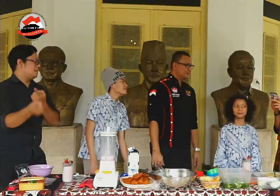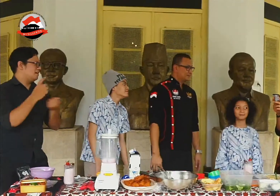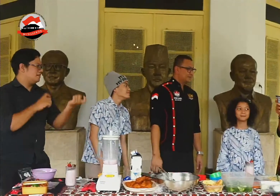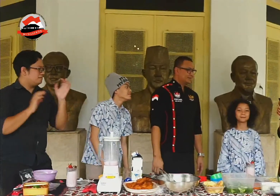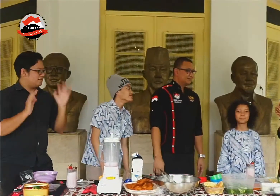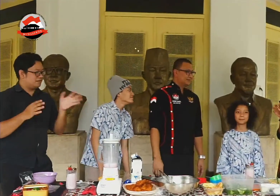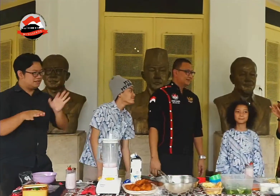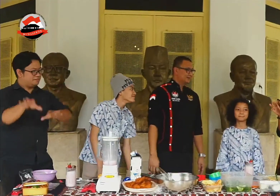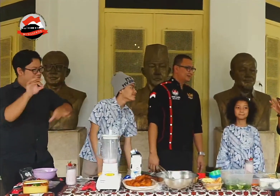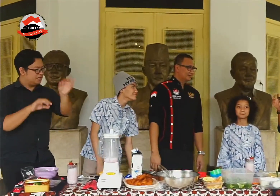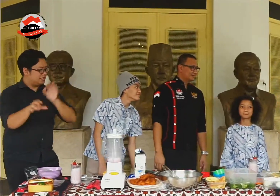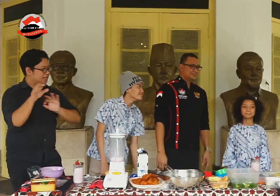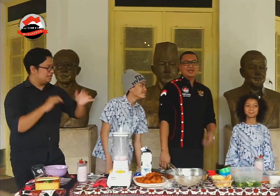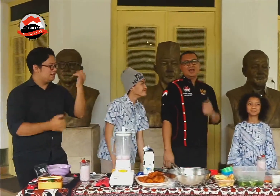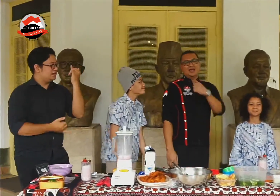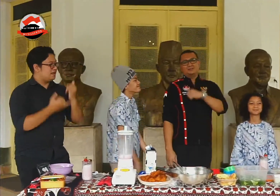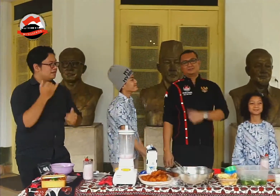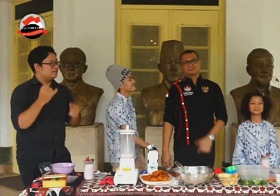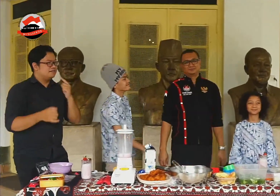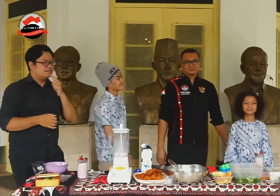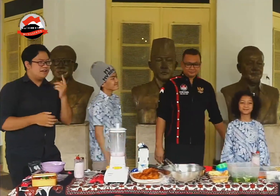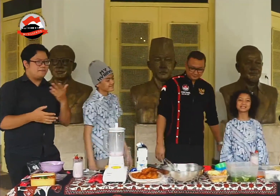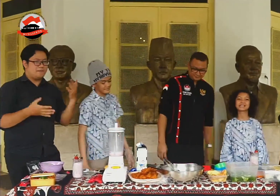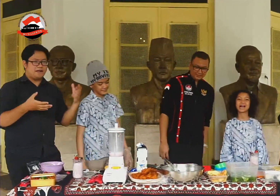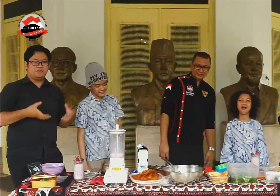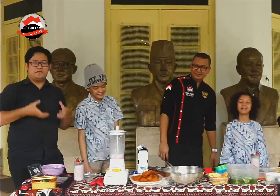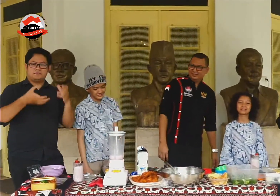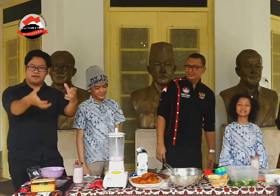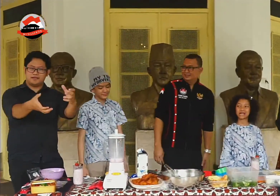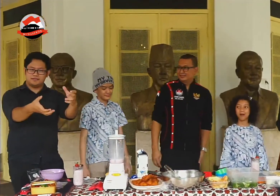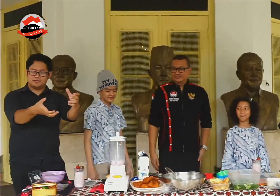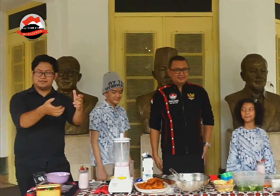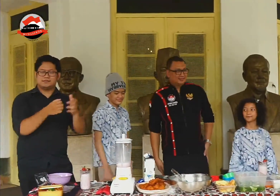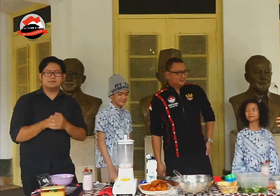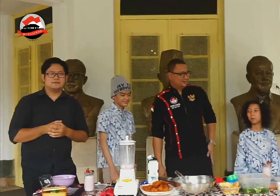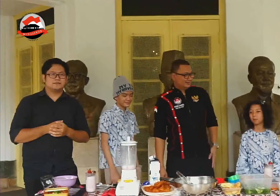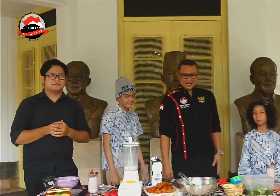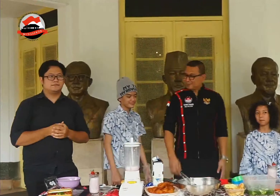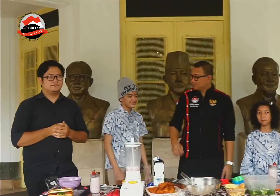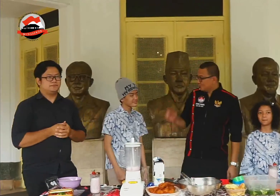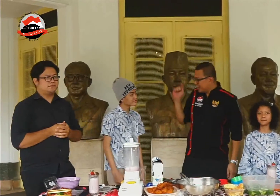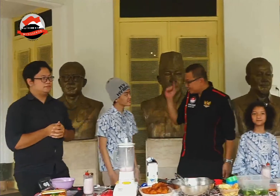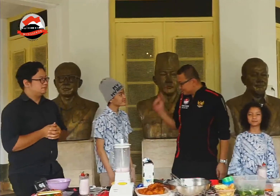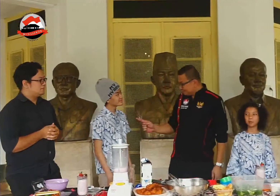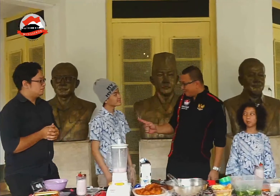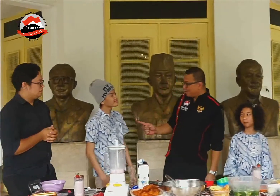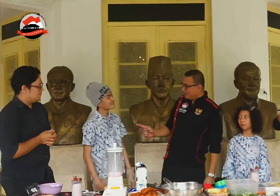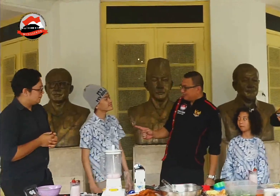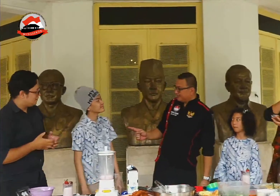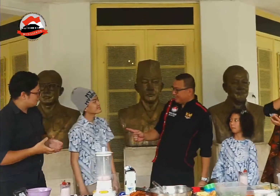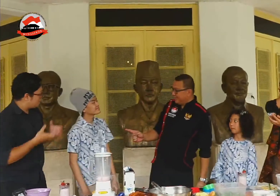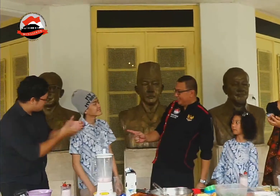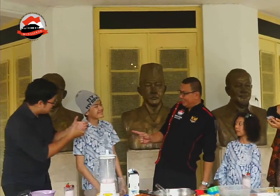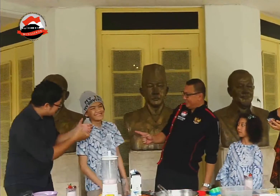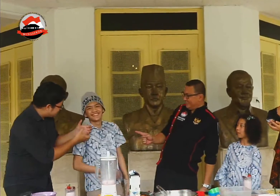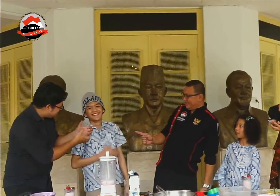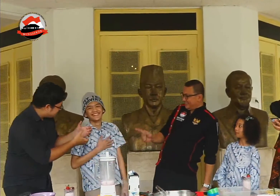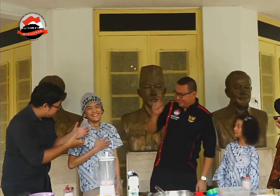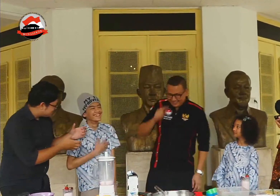Kita pilih aja di akhir siapa yang mendapatkan door prize dari Belantara Budi Indonesia dan juga Museum Permesan. Yang dapat door prize, Paul.